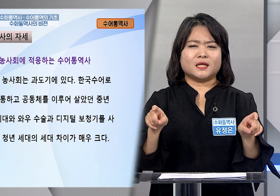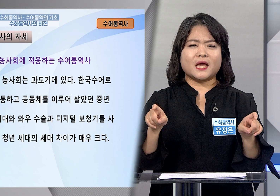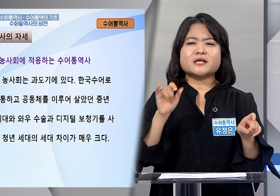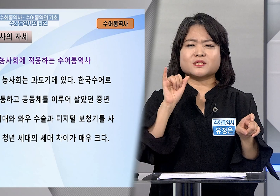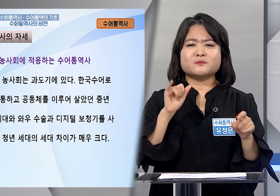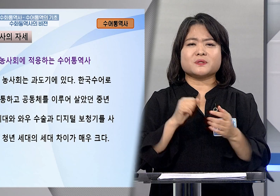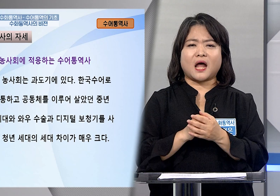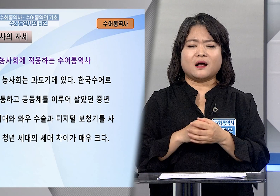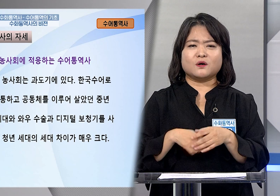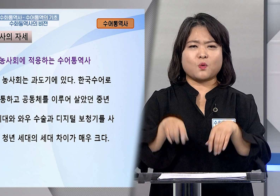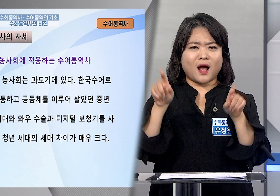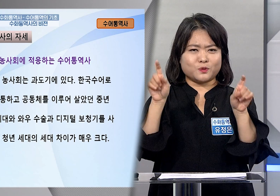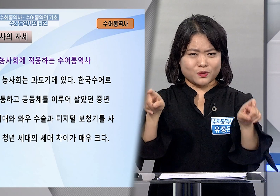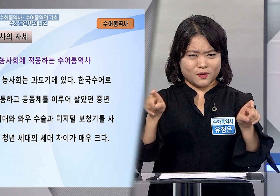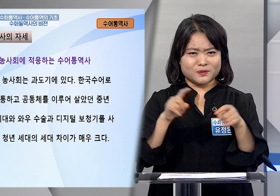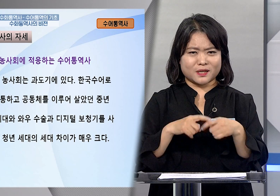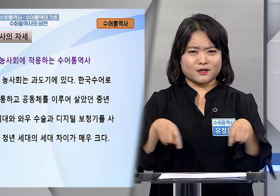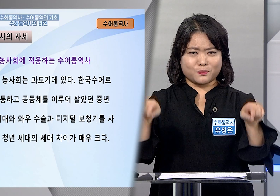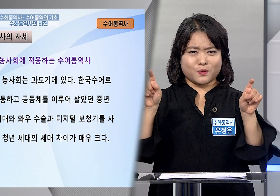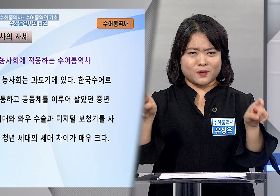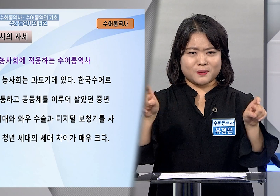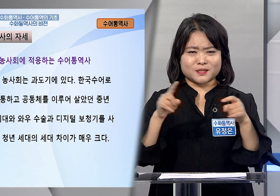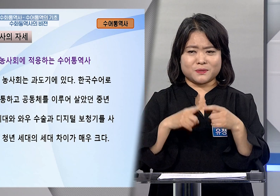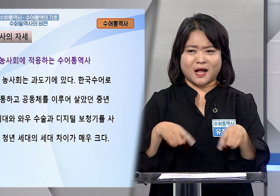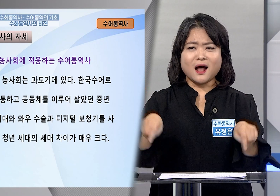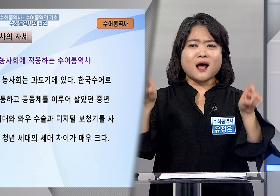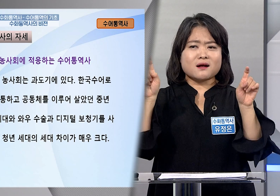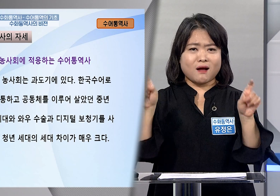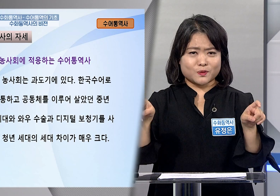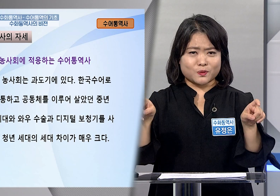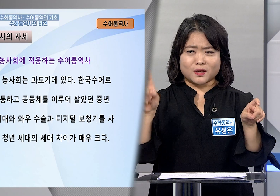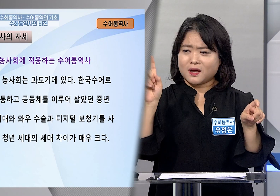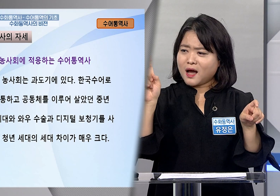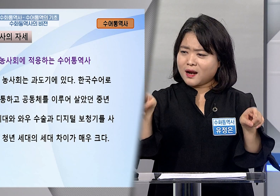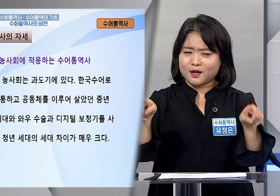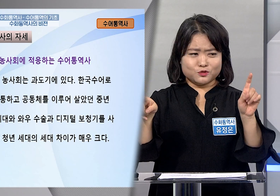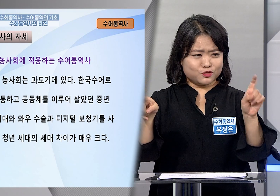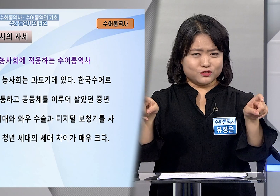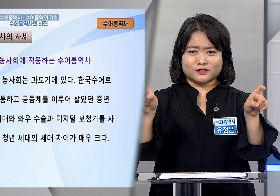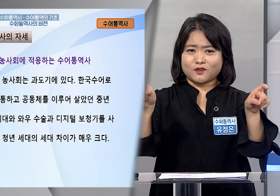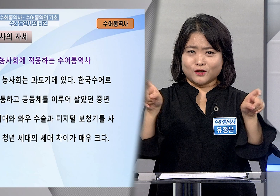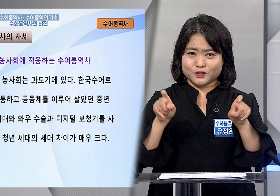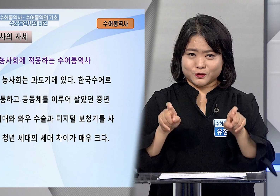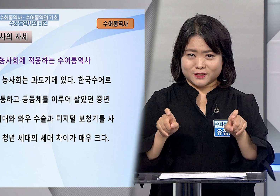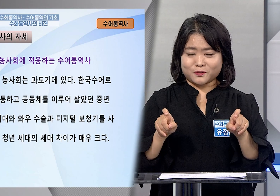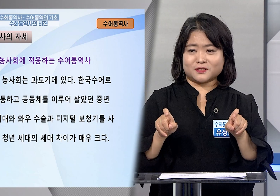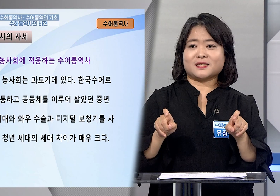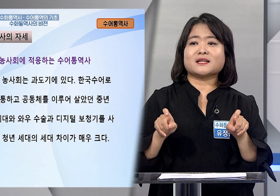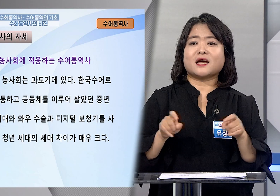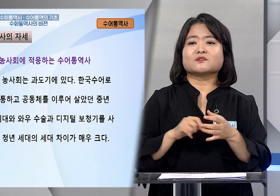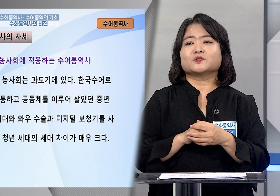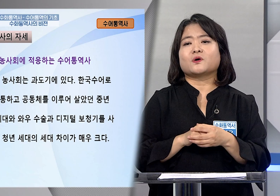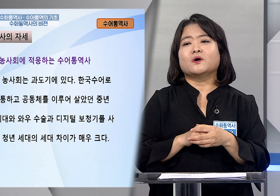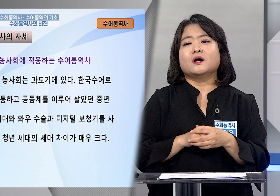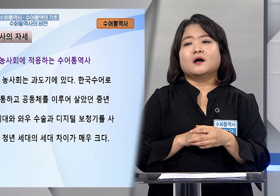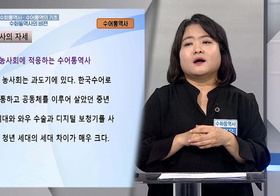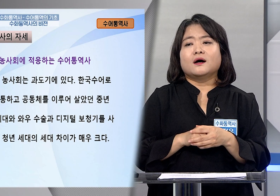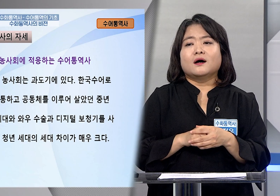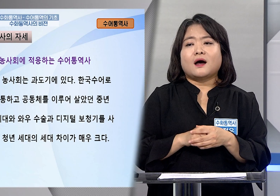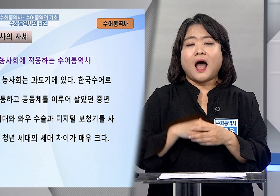과도기에 있습니다. 과도기요. 제가 이렇게 표현을 해봤습니다. 과도기. 하나, 둘 걸치고 있다고 얘기하는 거죠.